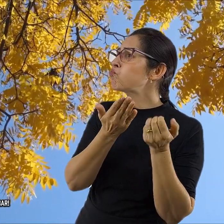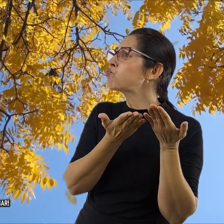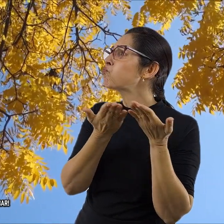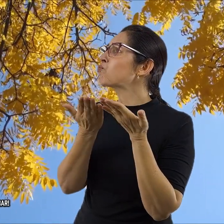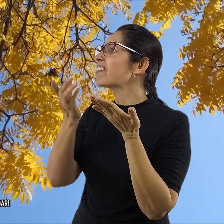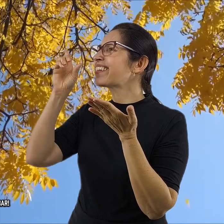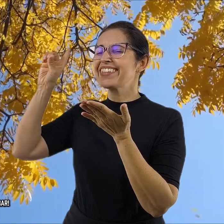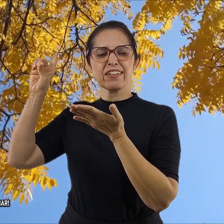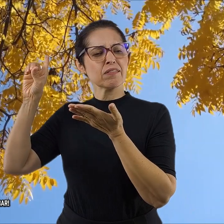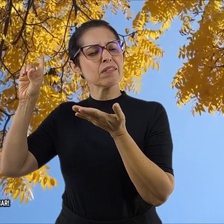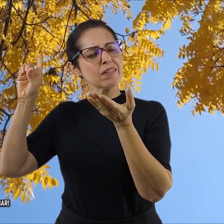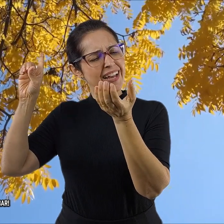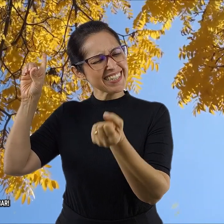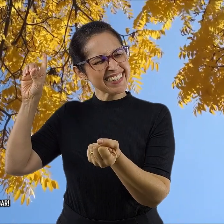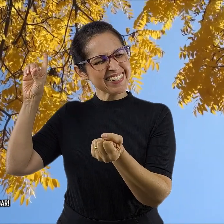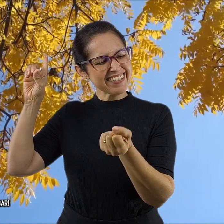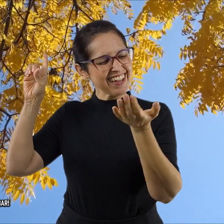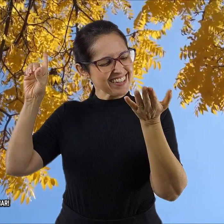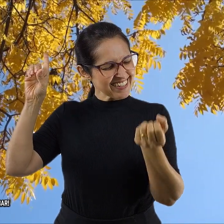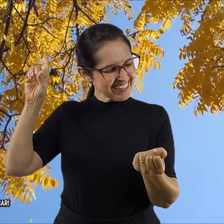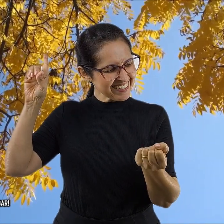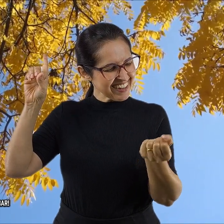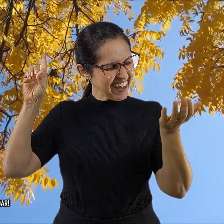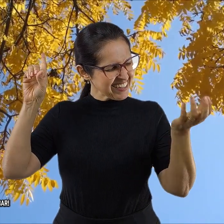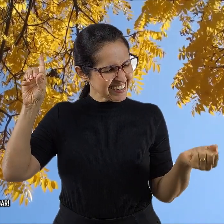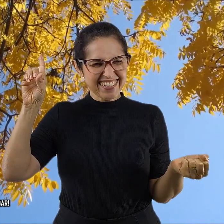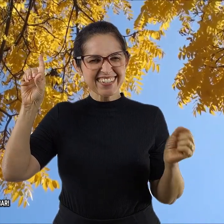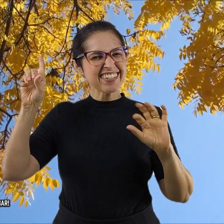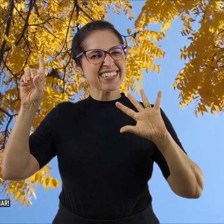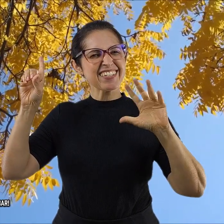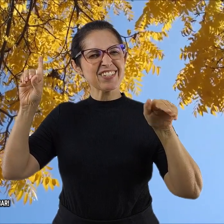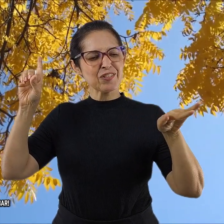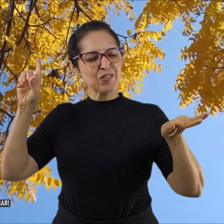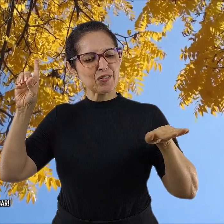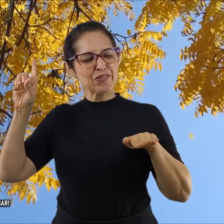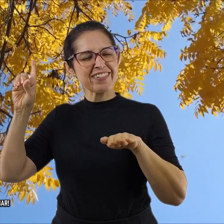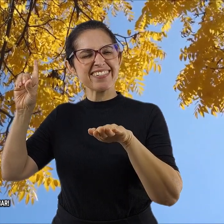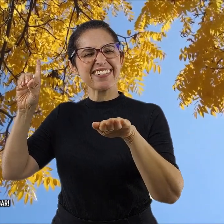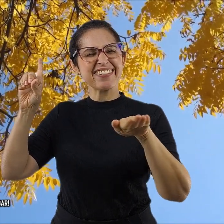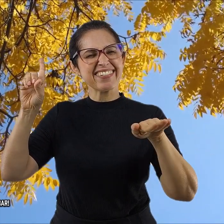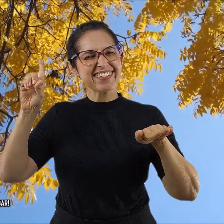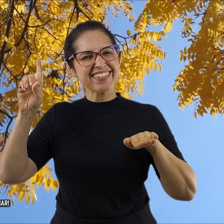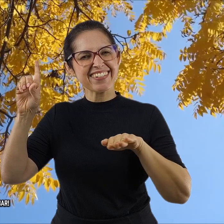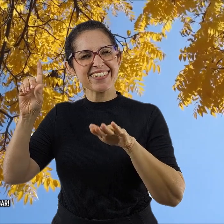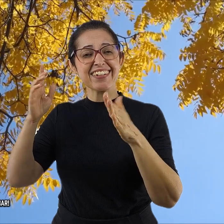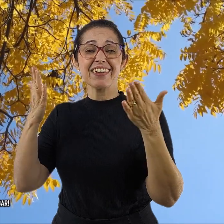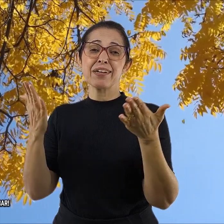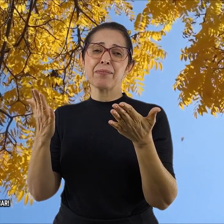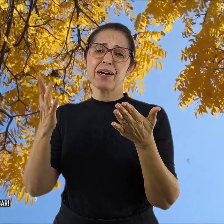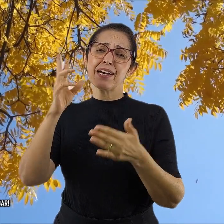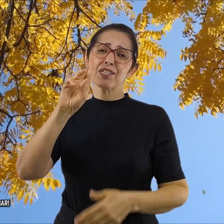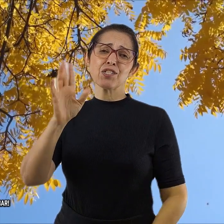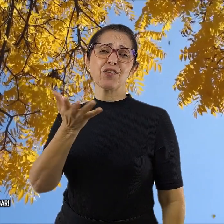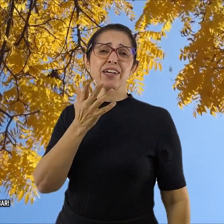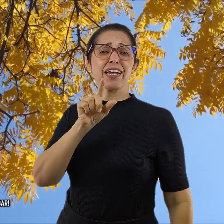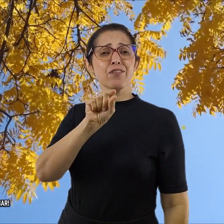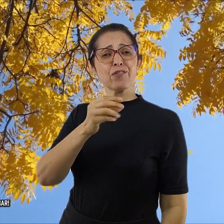ele não fazia acepção, ele aceitava a rola. Mas o que o Senhor quer é esse se